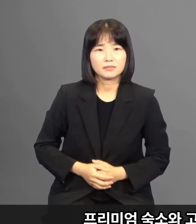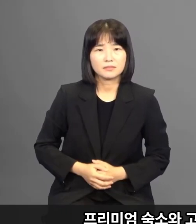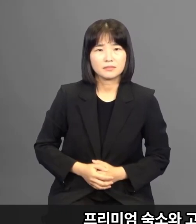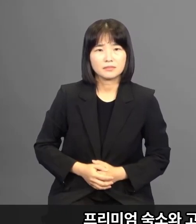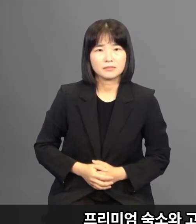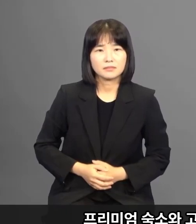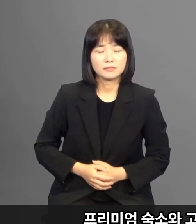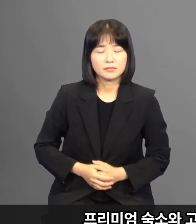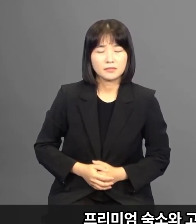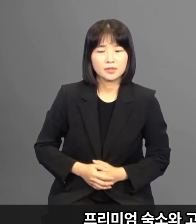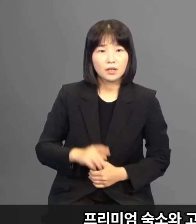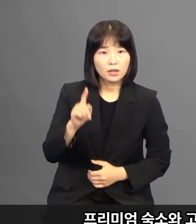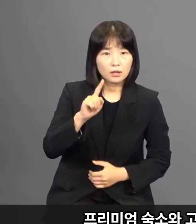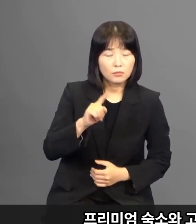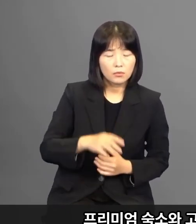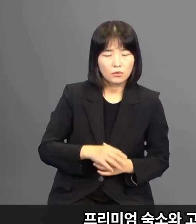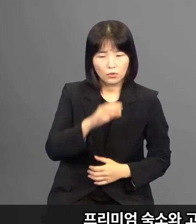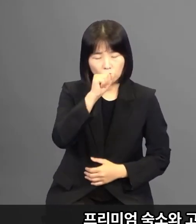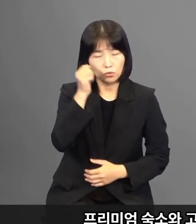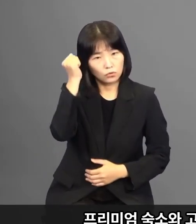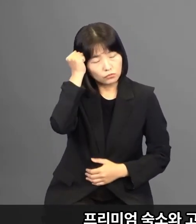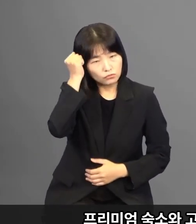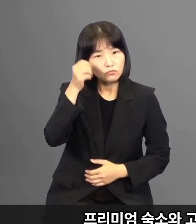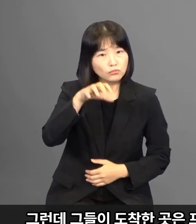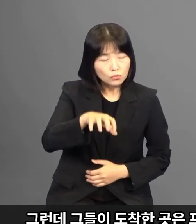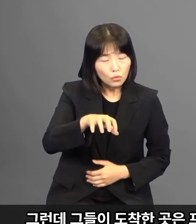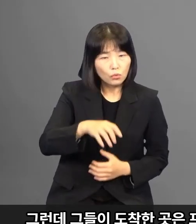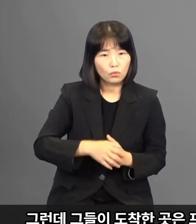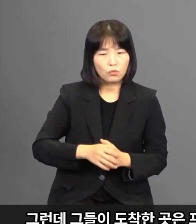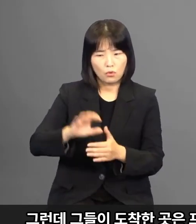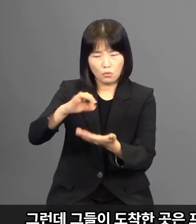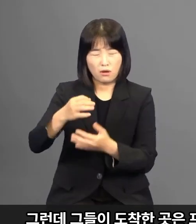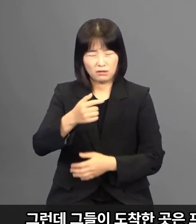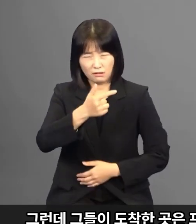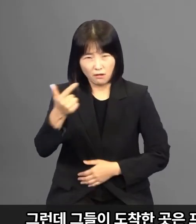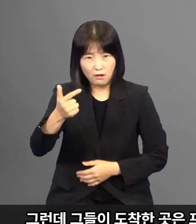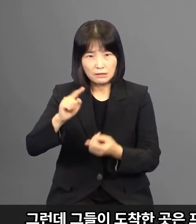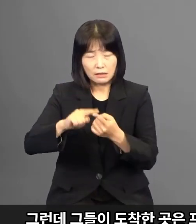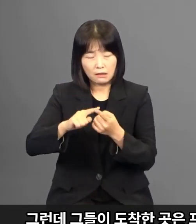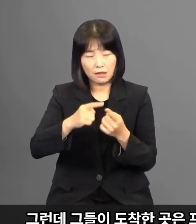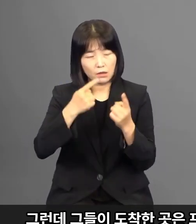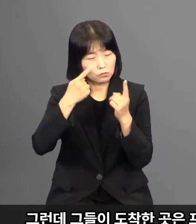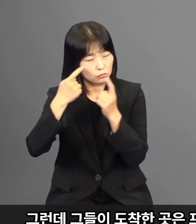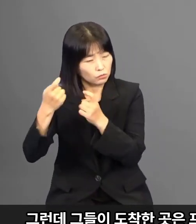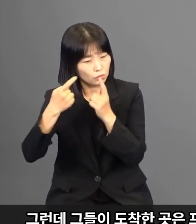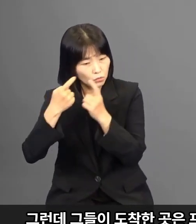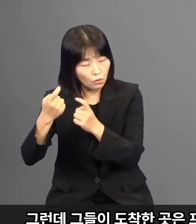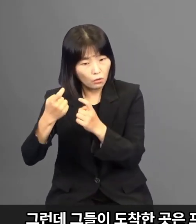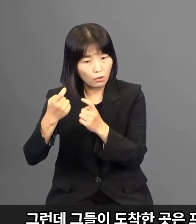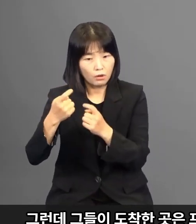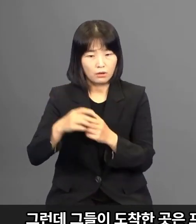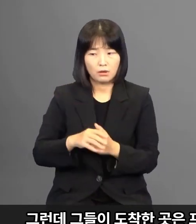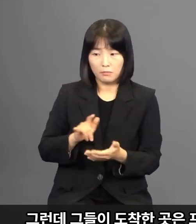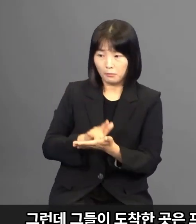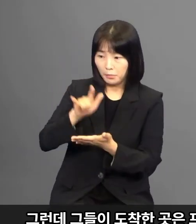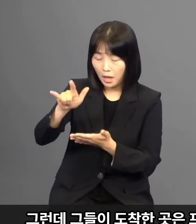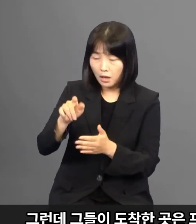프리미엄 숙소와 고수익을 가지고 유혹을 했습니다. 근데 그들이 도착한 곳은 프리미엄 숙소가 아니고